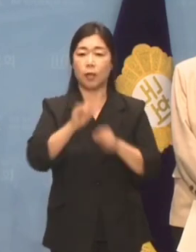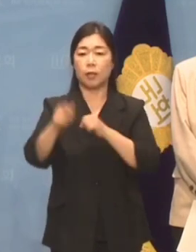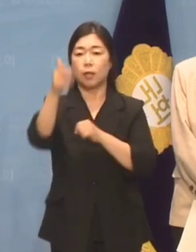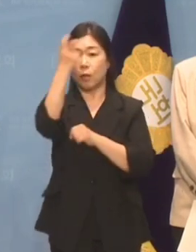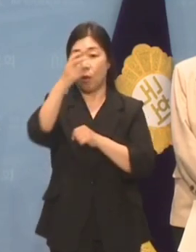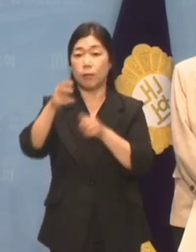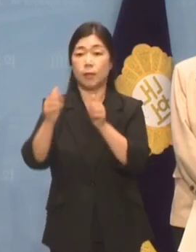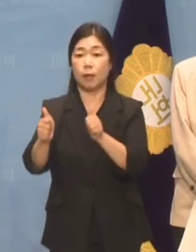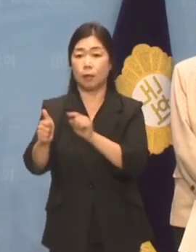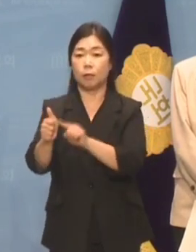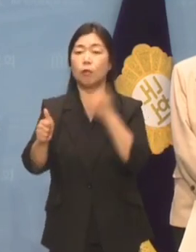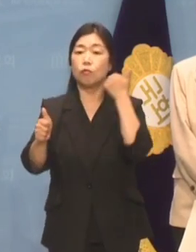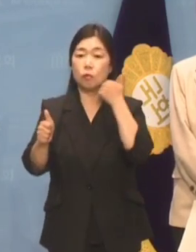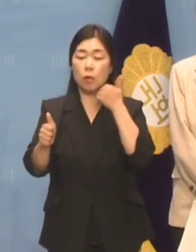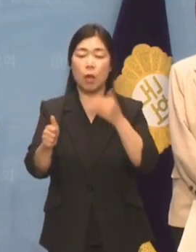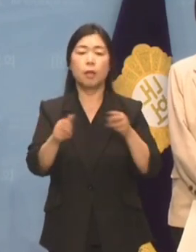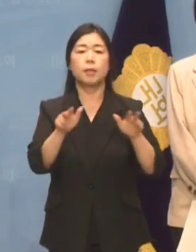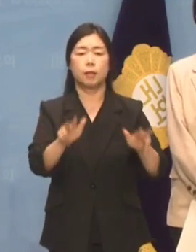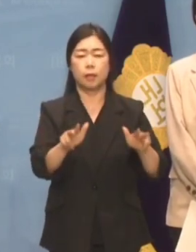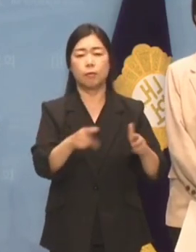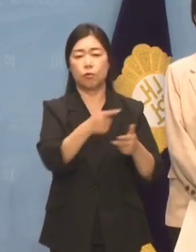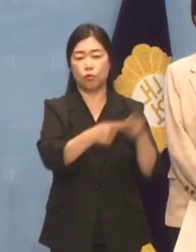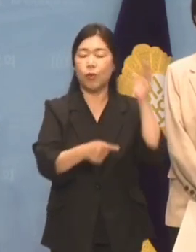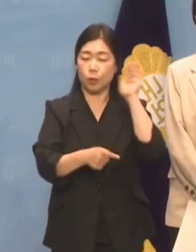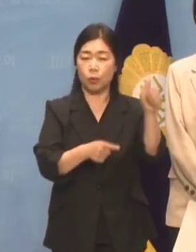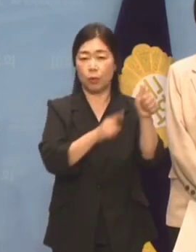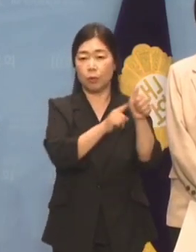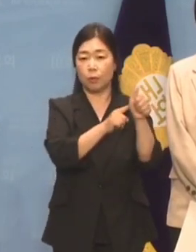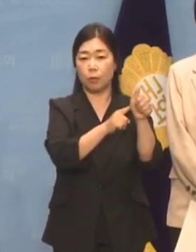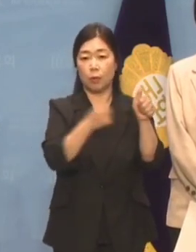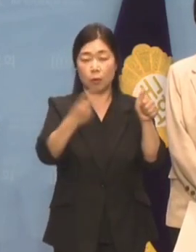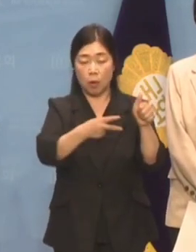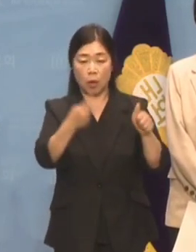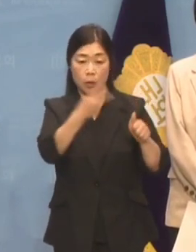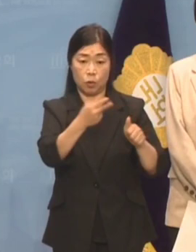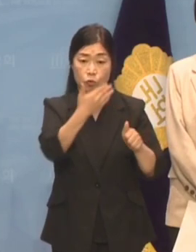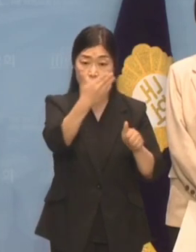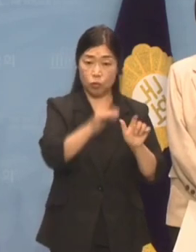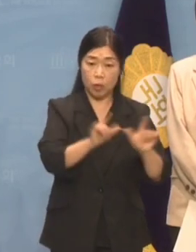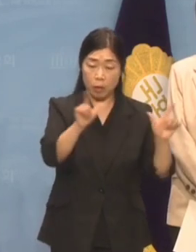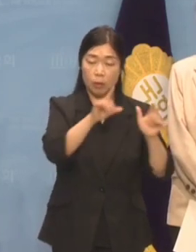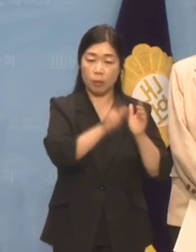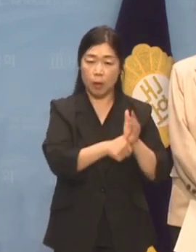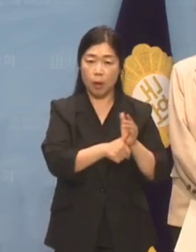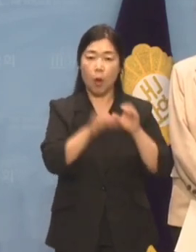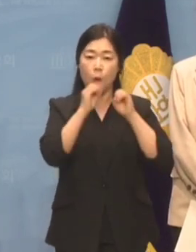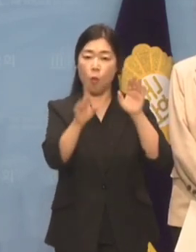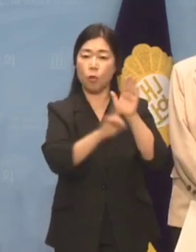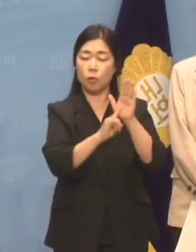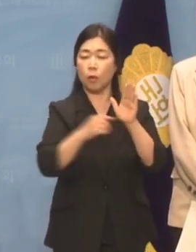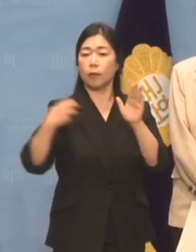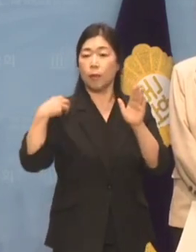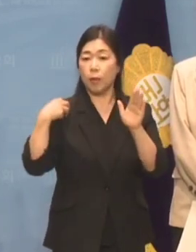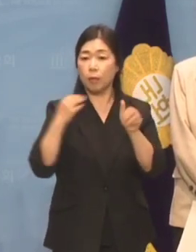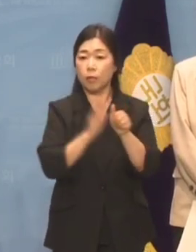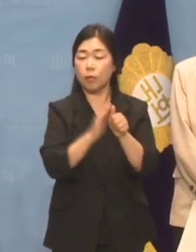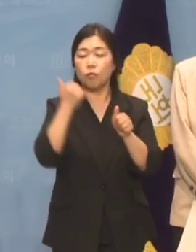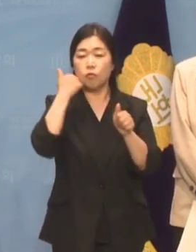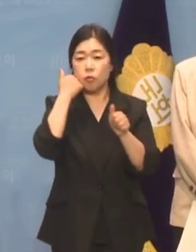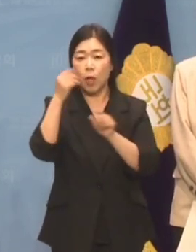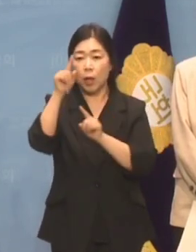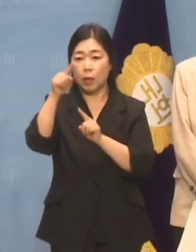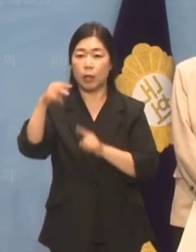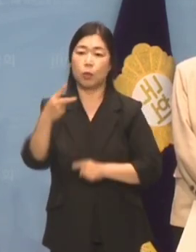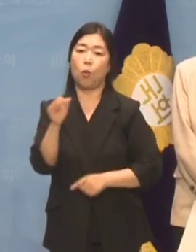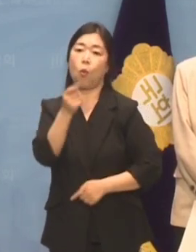서울중앙지검장은 윤석열 대통령입니다. 그리고 2009년 당시 이 사건의 중심 인물 홍보수석 비서관은